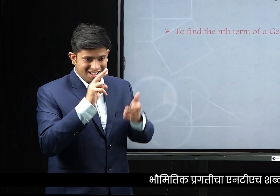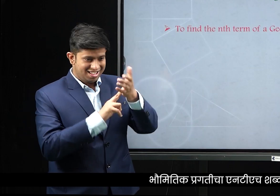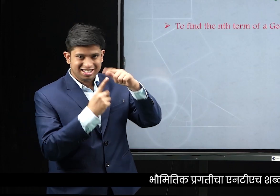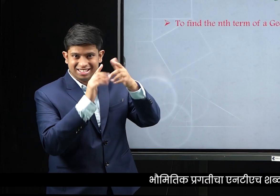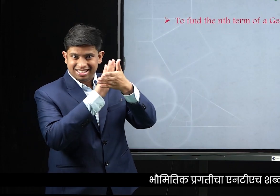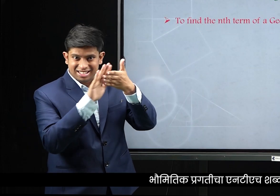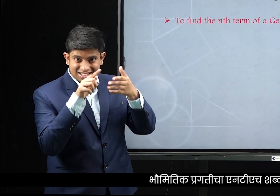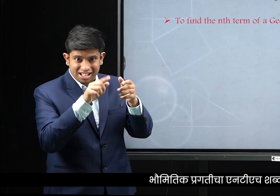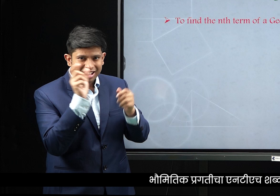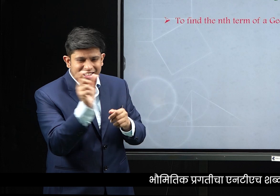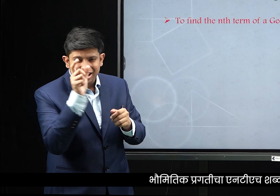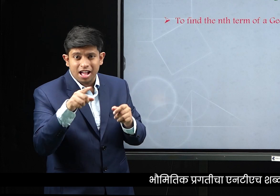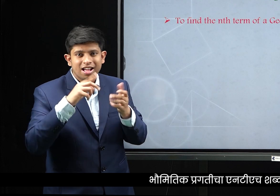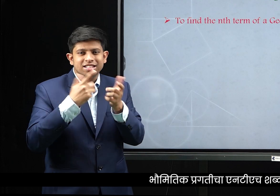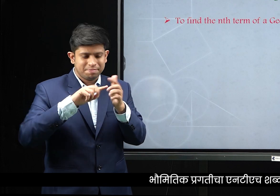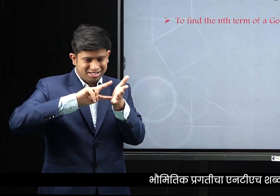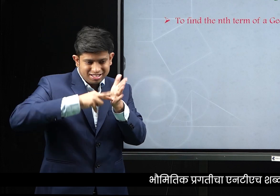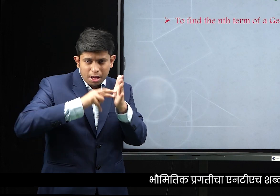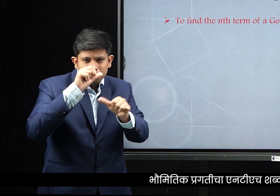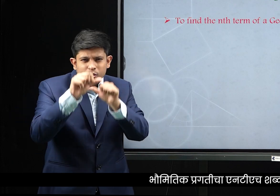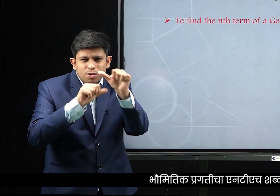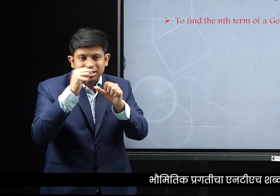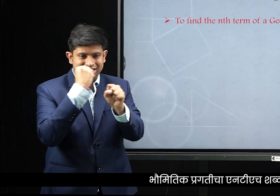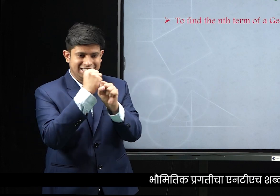भौमितिक प्रगतीचा NTH शब्द शोधणे,